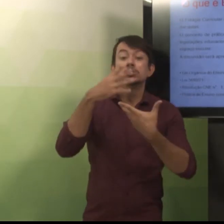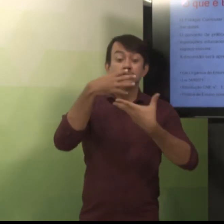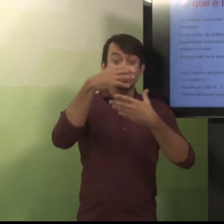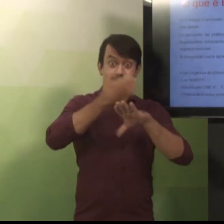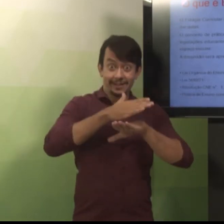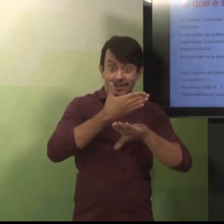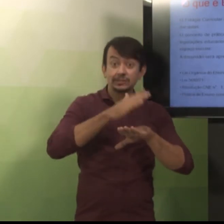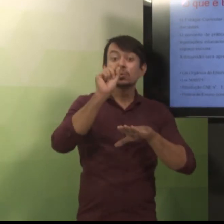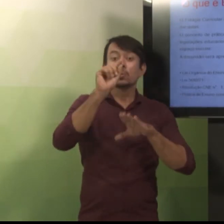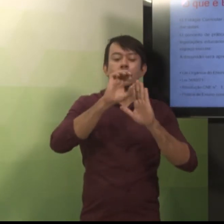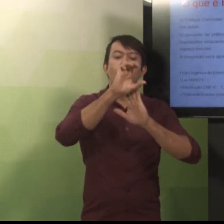Vejam.